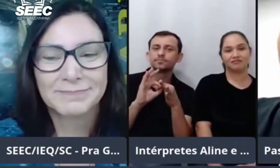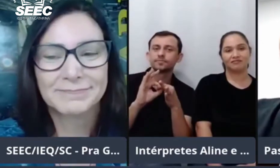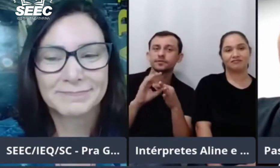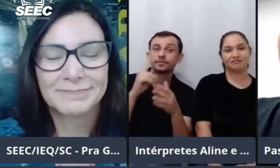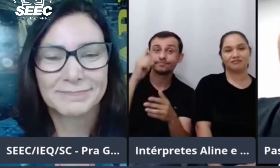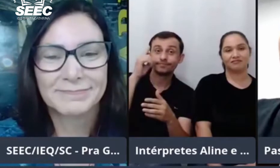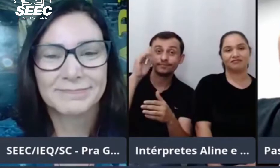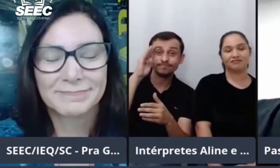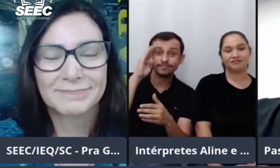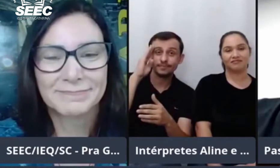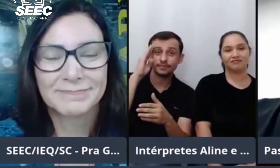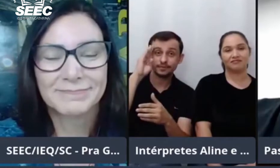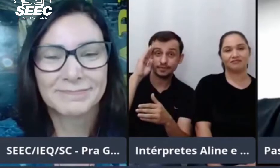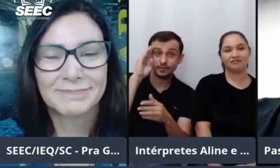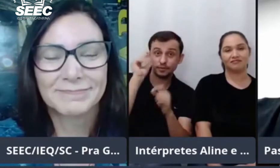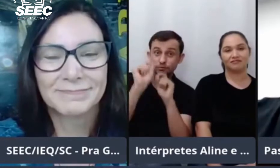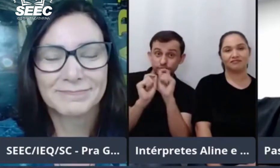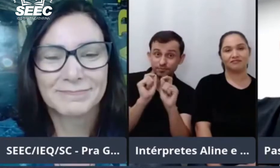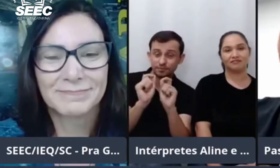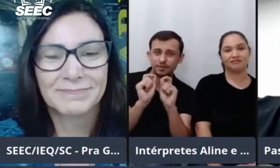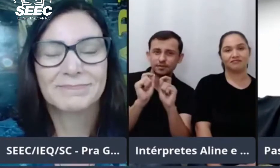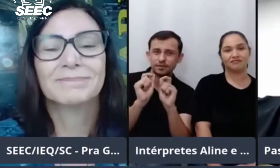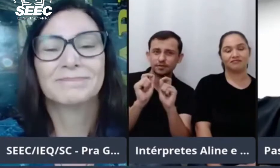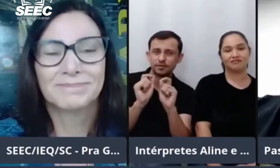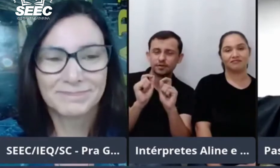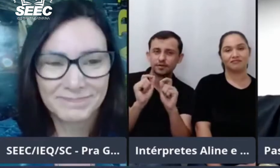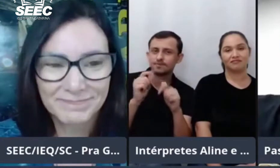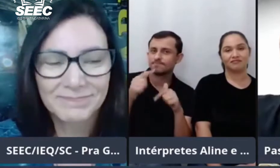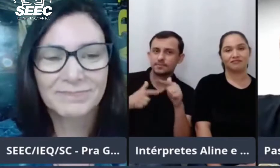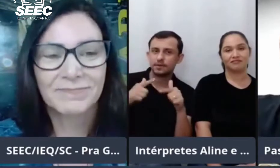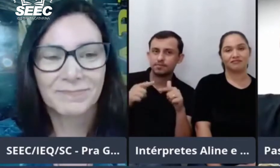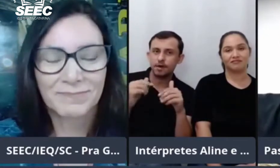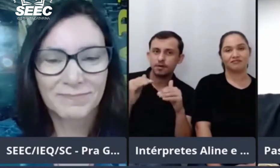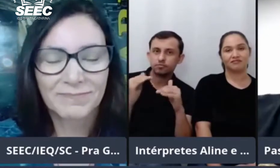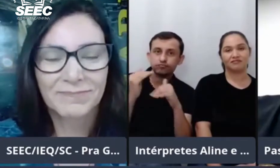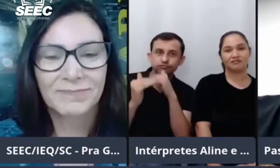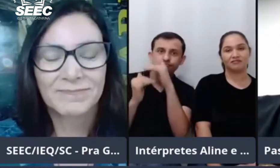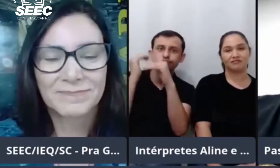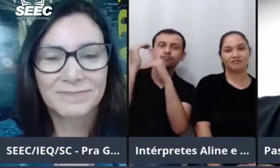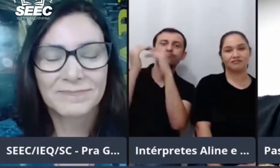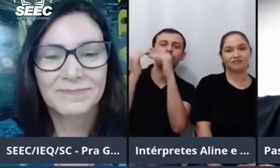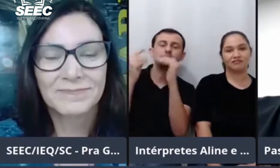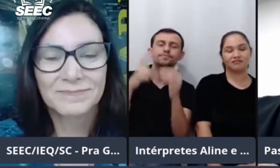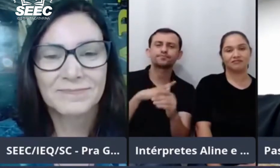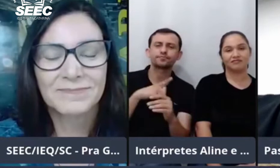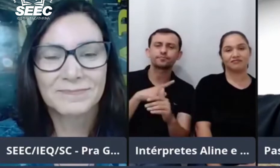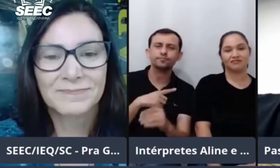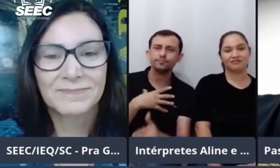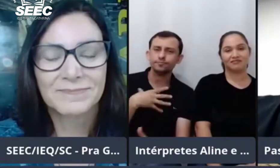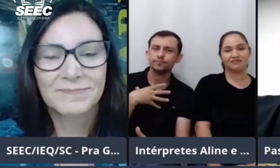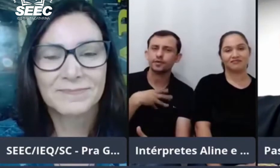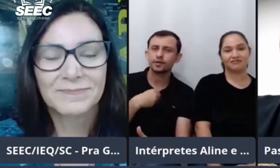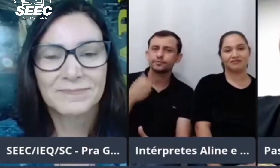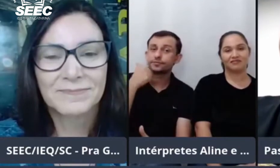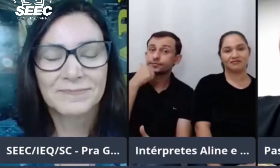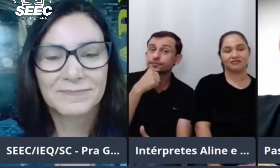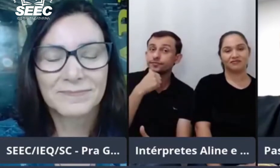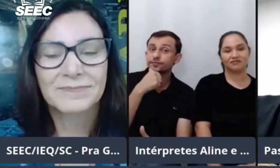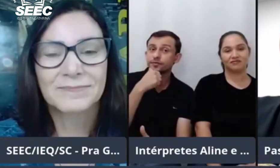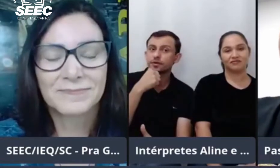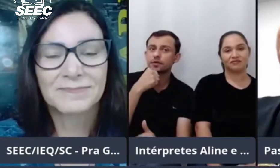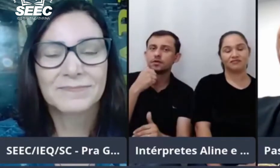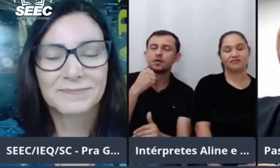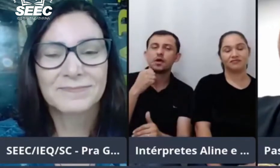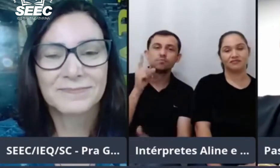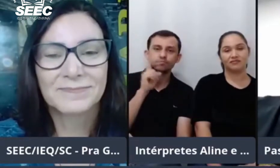pastor. Porque isso contagia, né? Eu tenho a minha filha, ela mora nos Estados Unidos, reside lá há muitos anos,